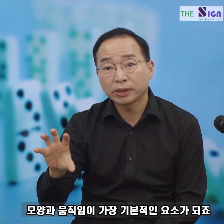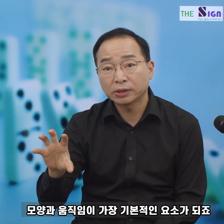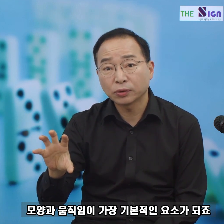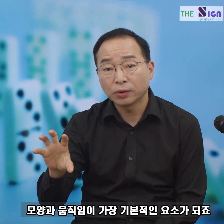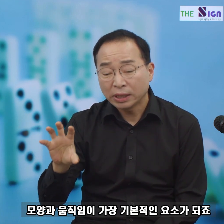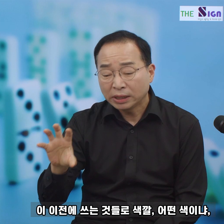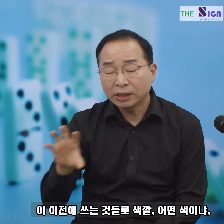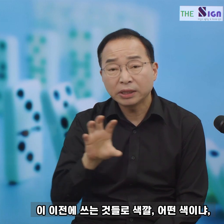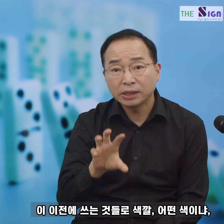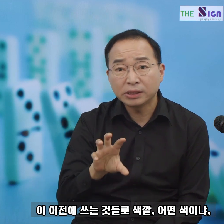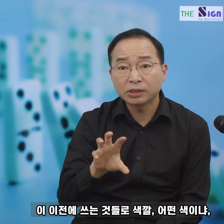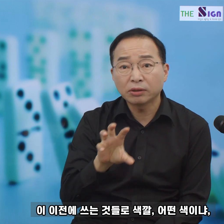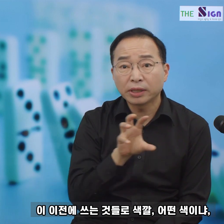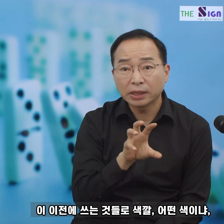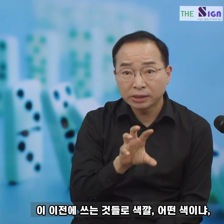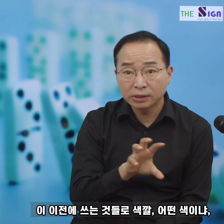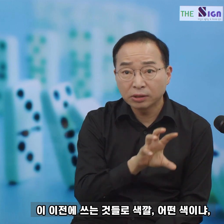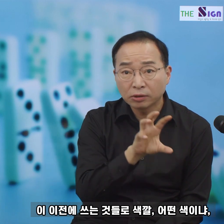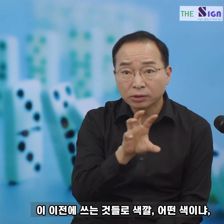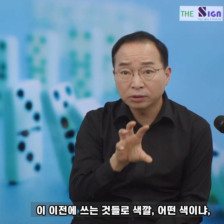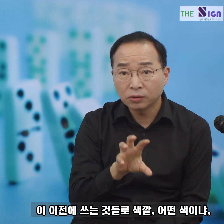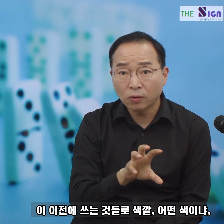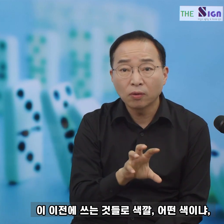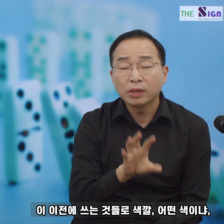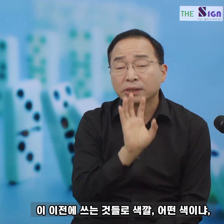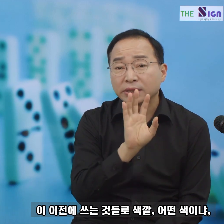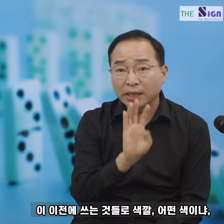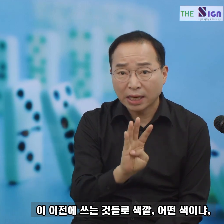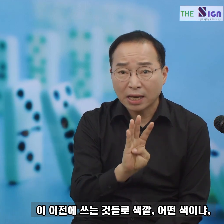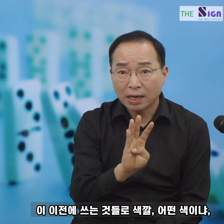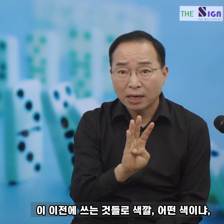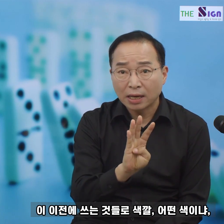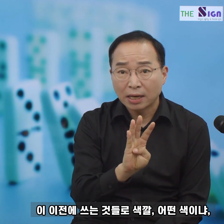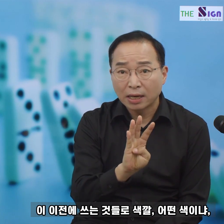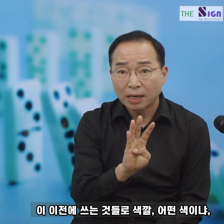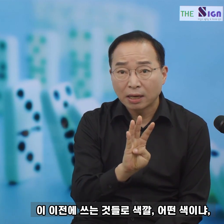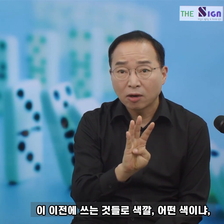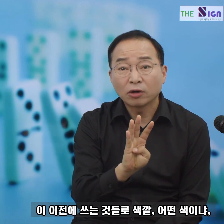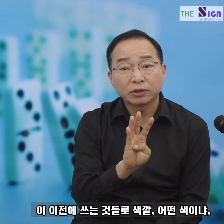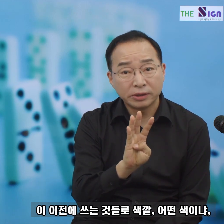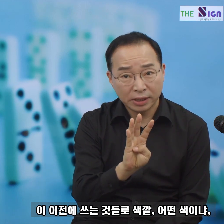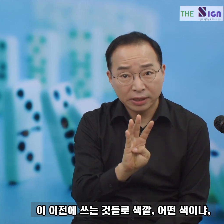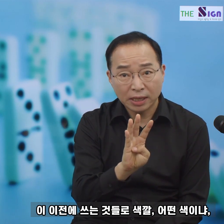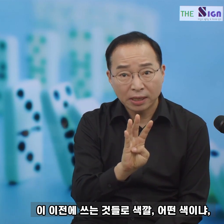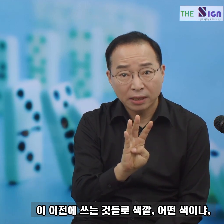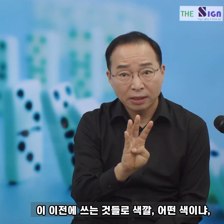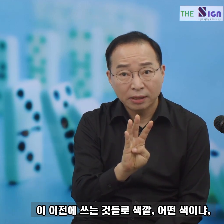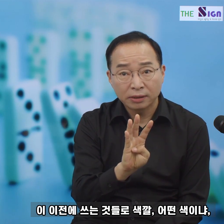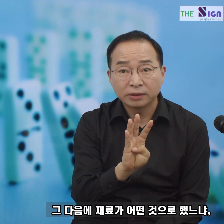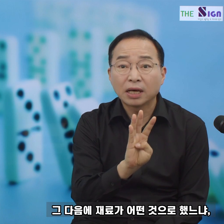되죠. 이 이전에 쓰는 것들로 색깔, 어떤 색이냐, 그